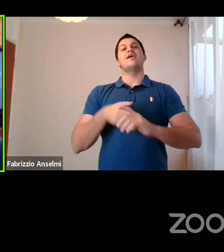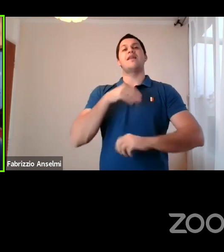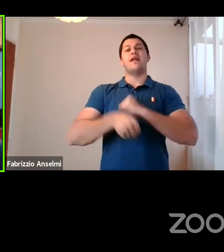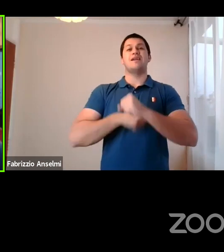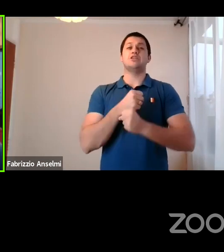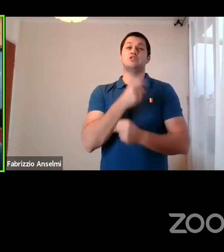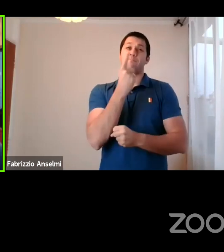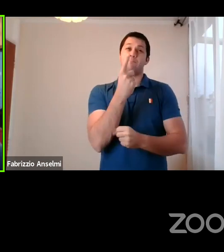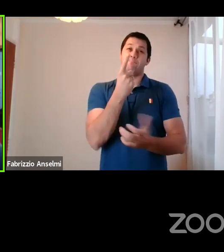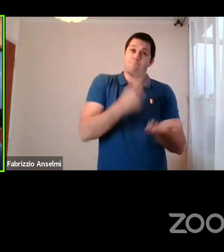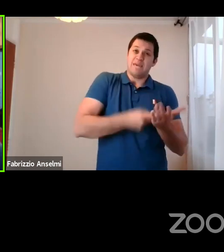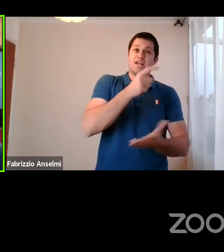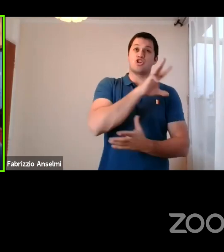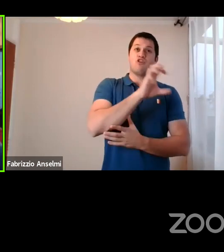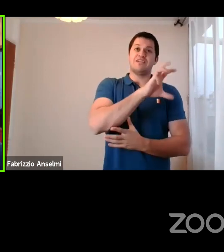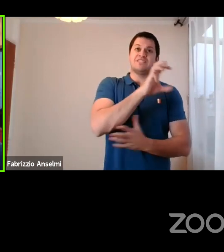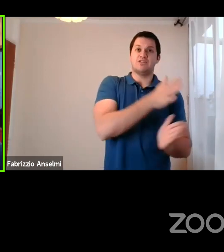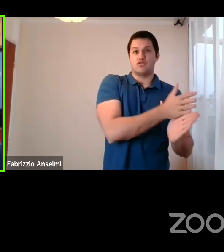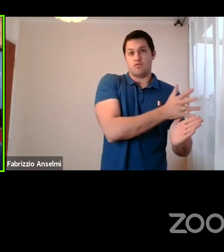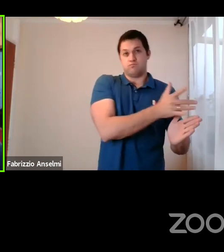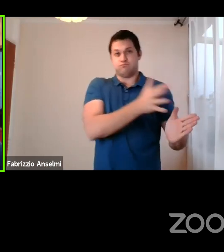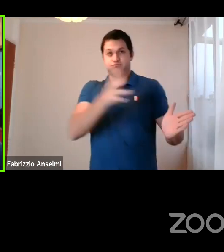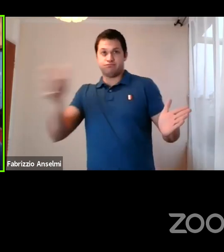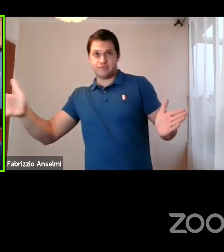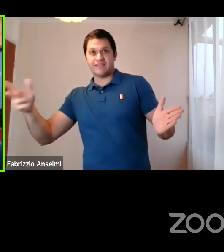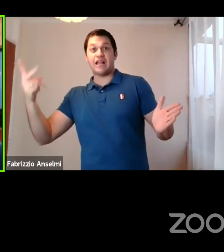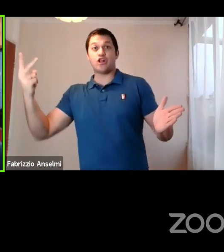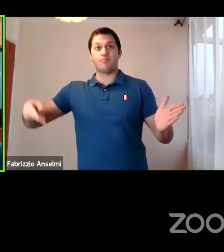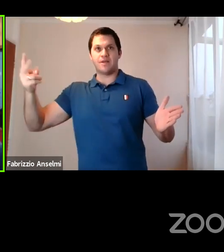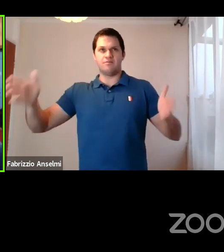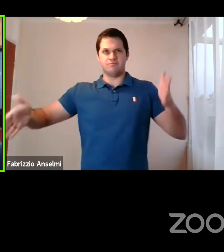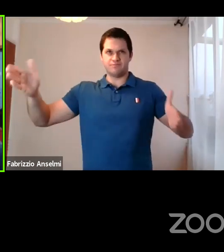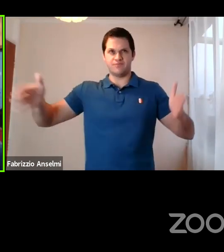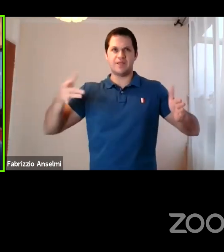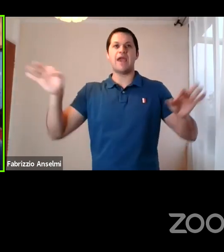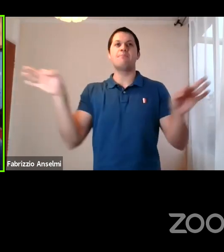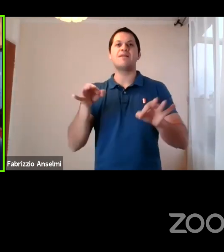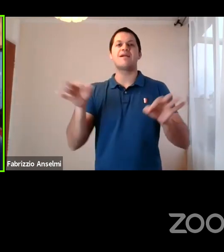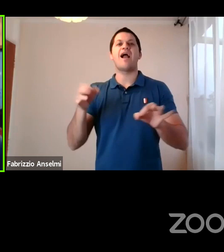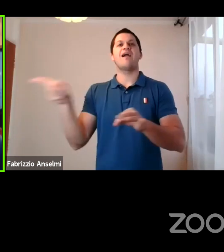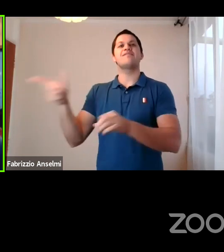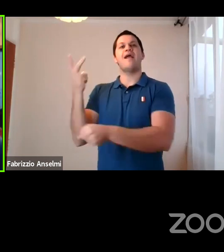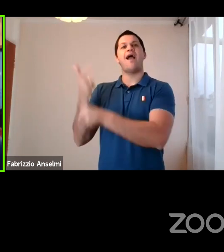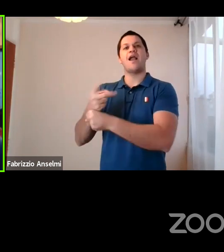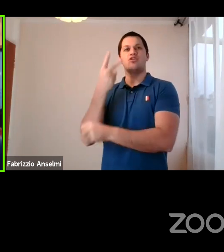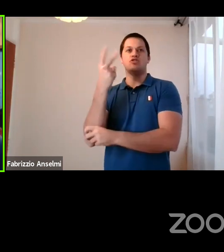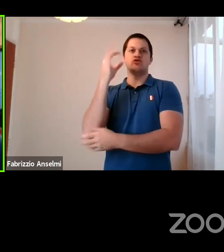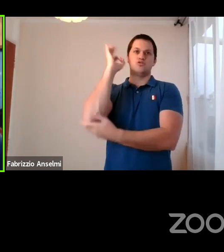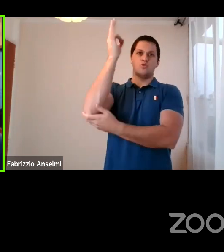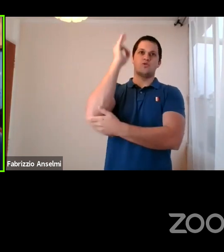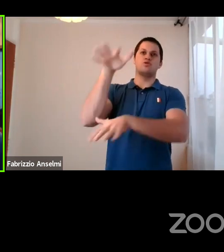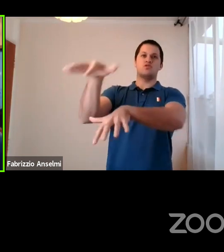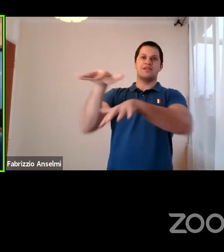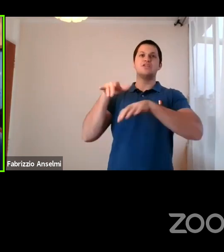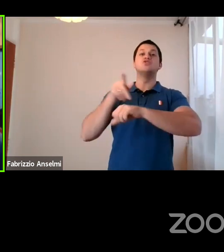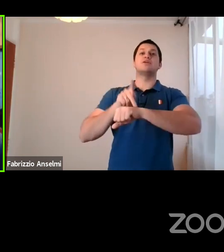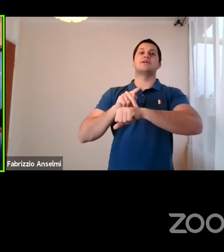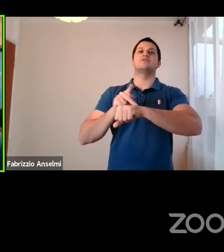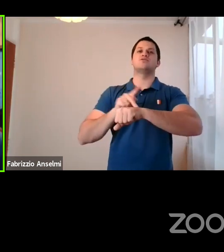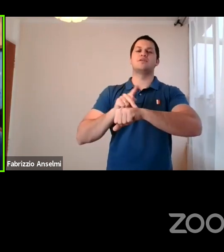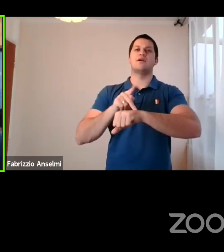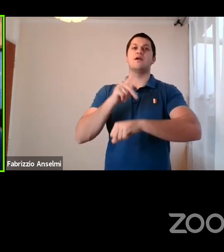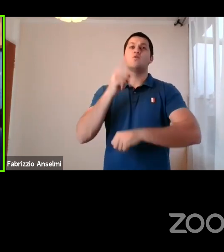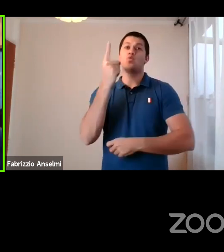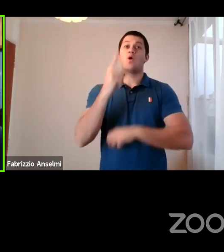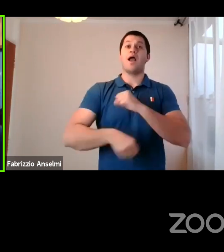que existieron dos congresos de kinesiología. El primero en el año 37, es decir, un año después